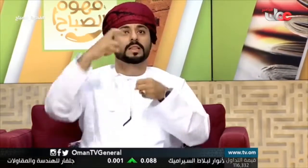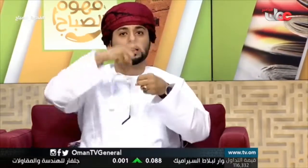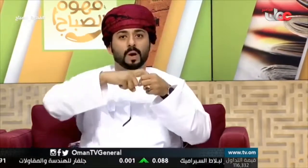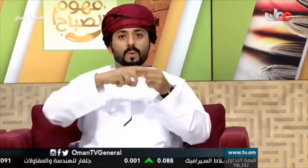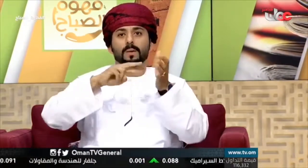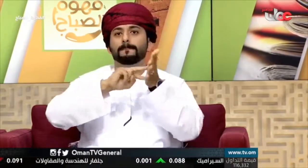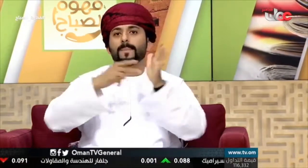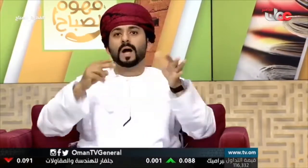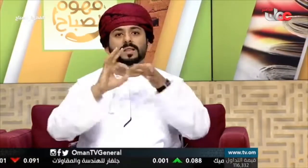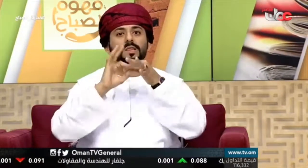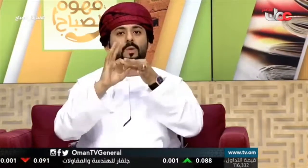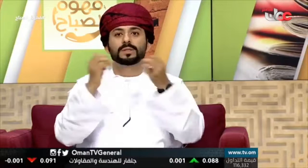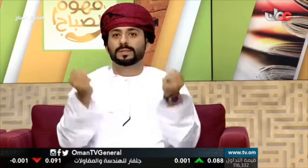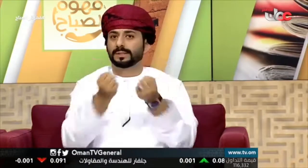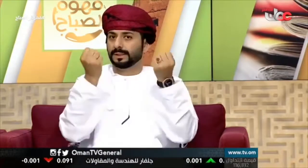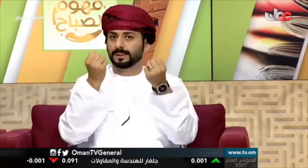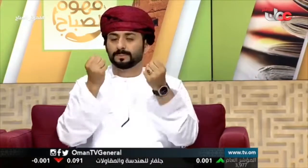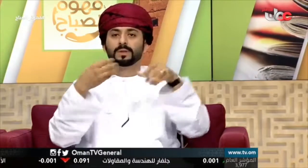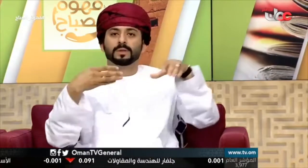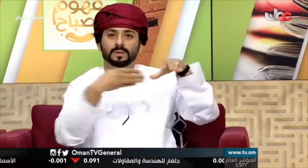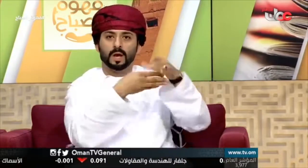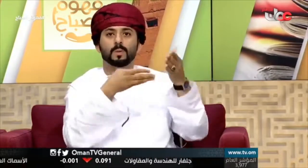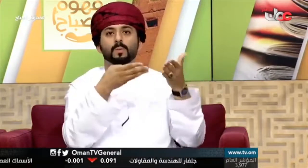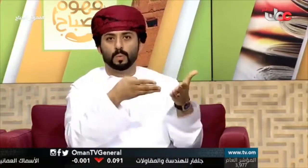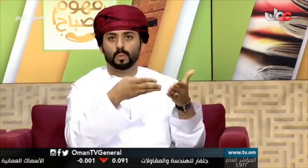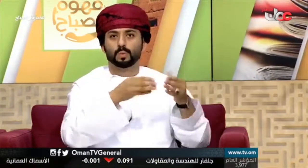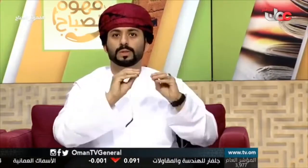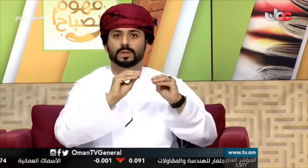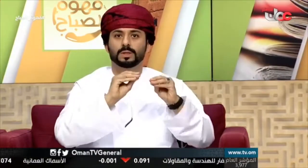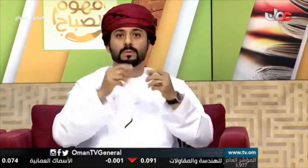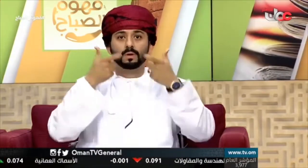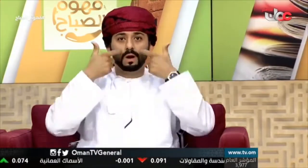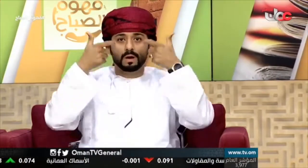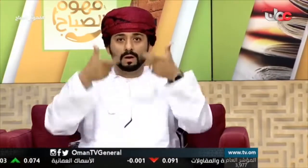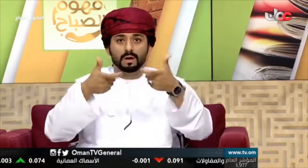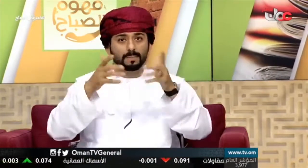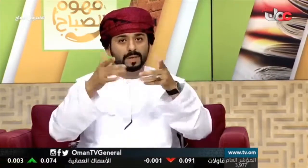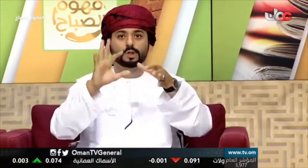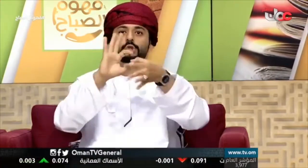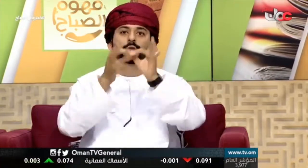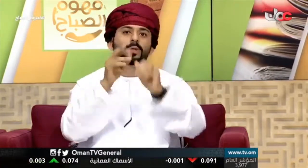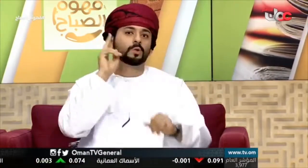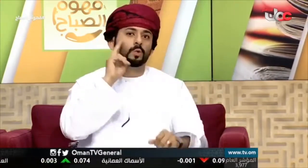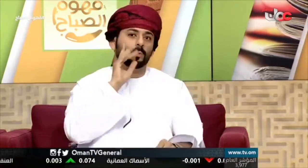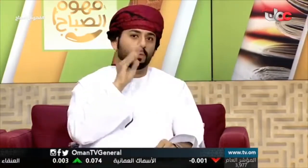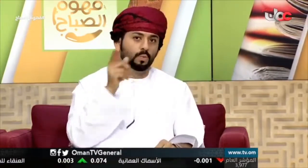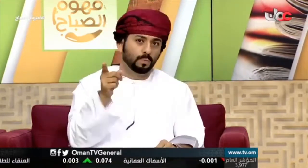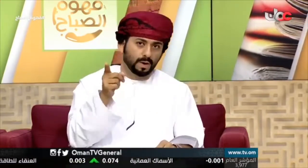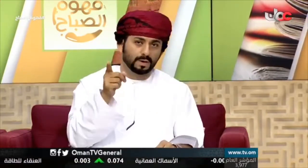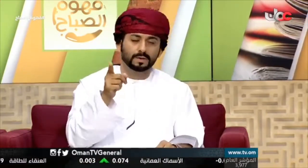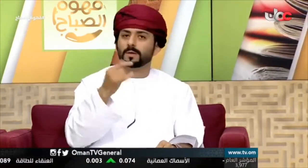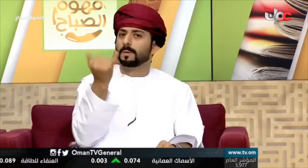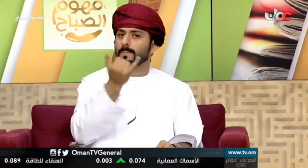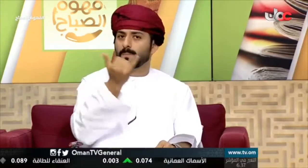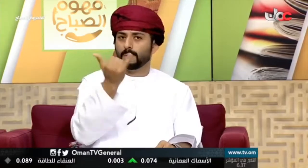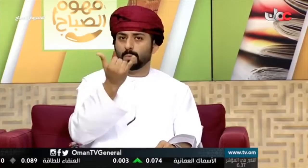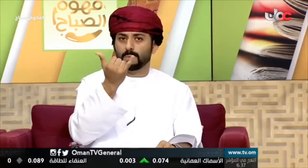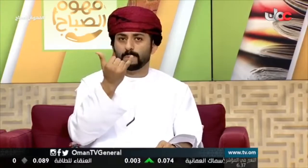البرنامج. وهذا البرنامج مدعوم من الجمعية العمانية ذوي الإعاقة السمعية، وأيضا معهد التواصل للتدريب. وهذا